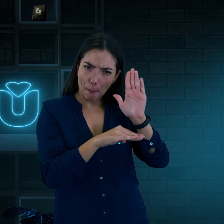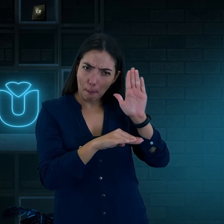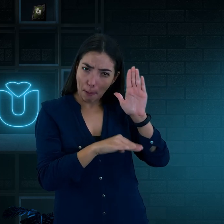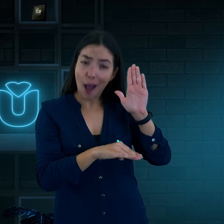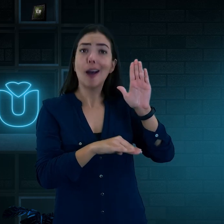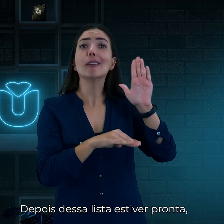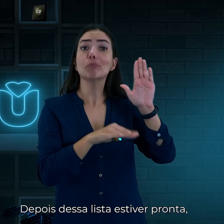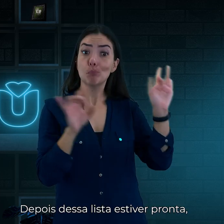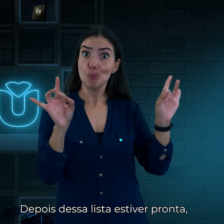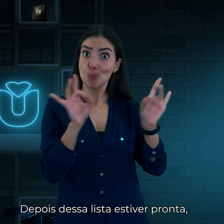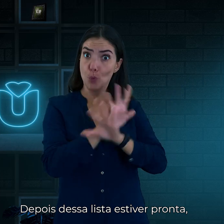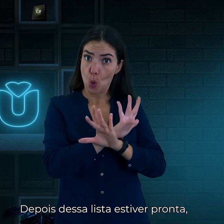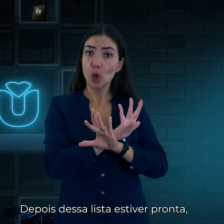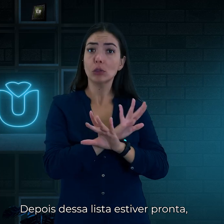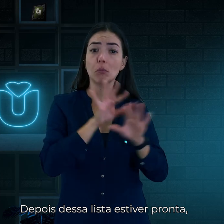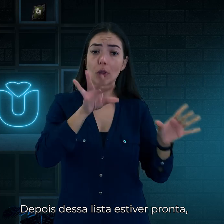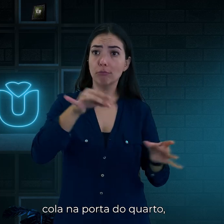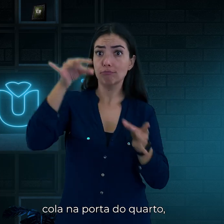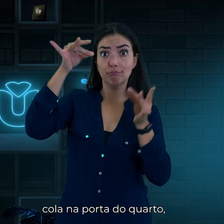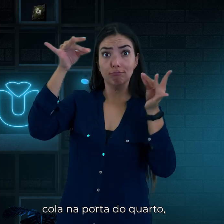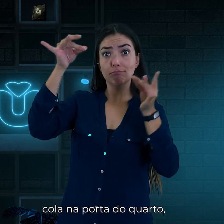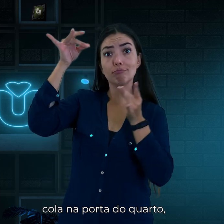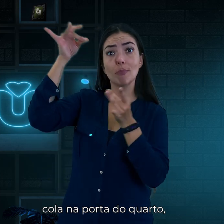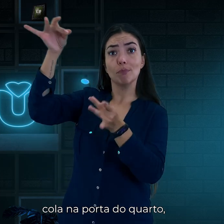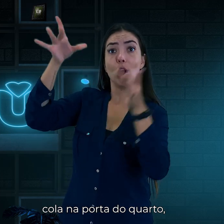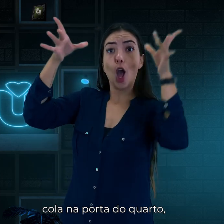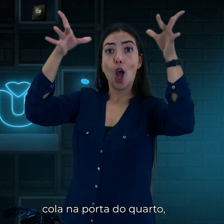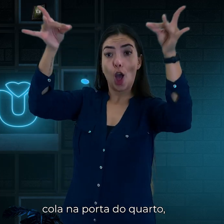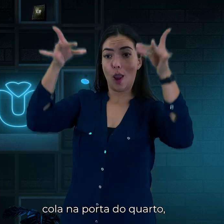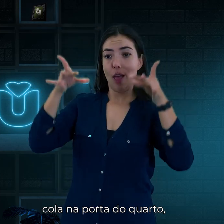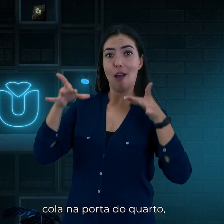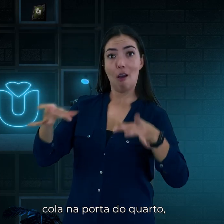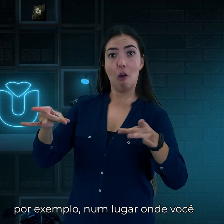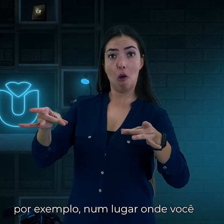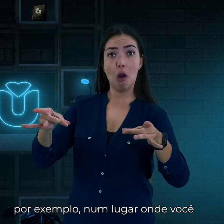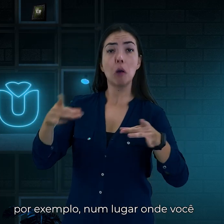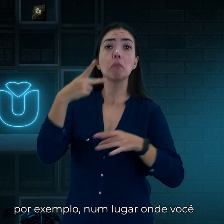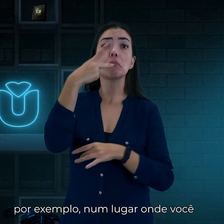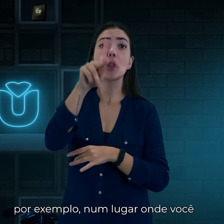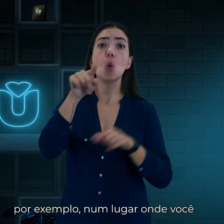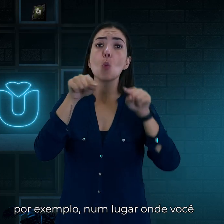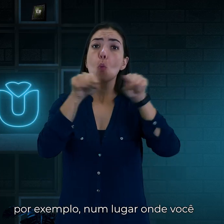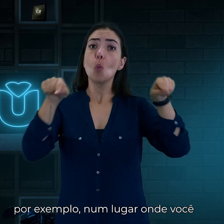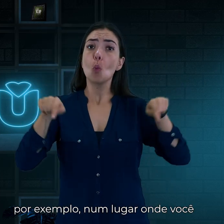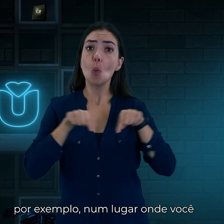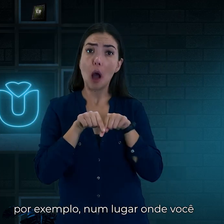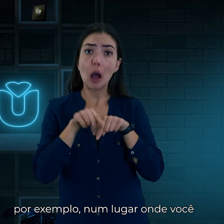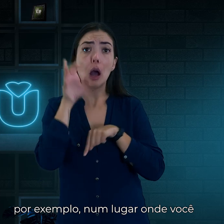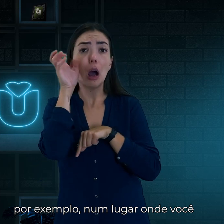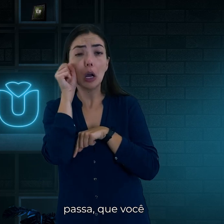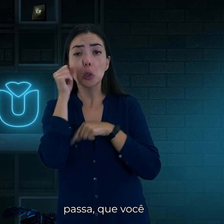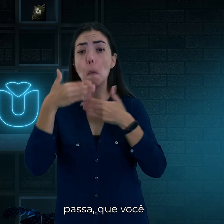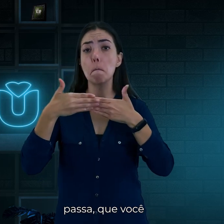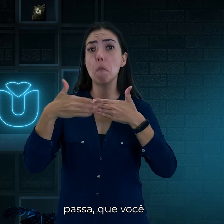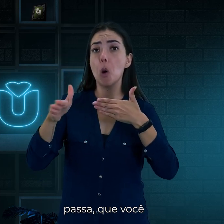Depois dessa lista estiver pronta, cola na porta do quarto, por exemplo, num lugar onde você passa,